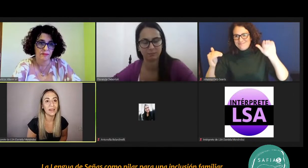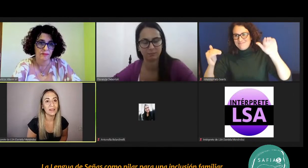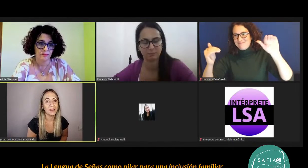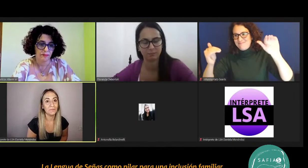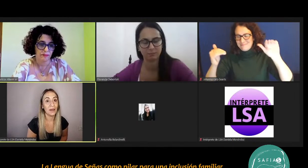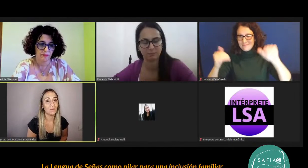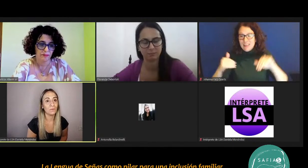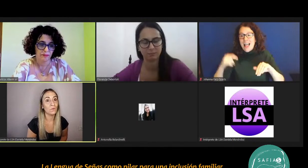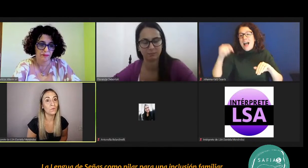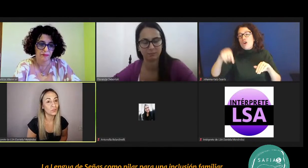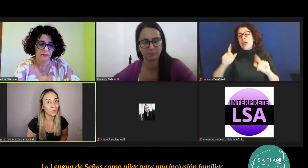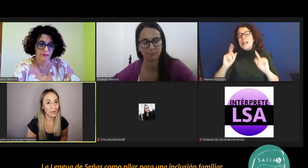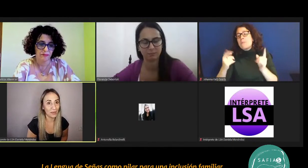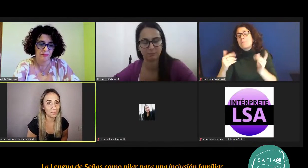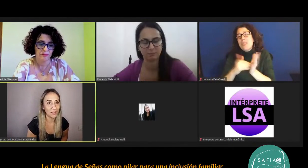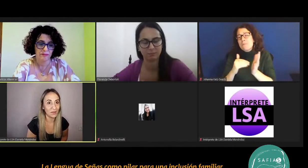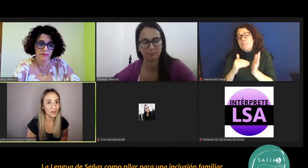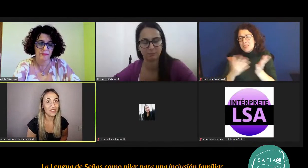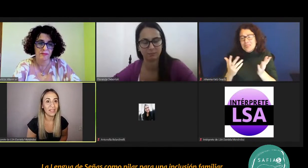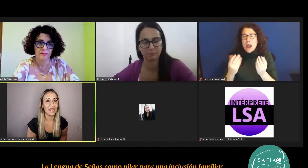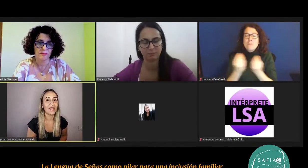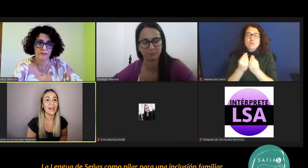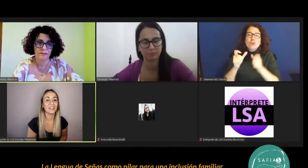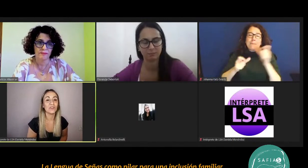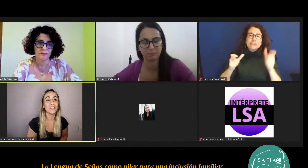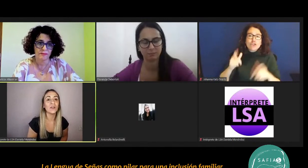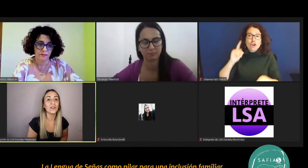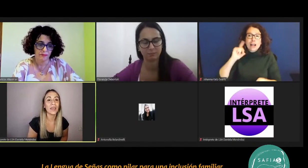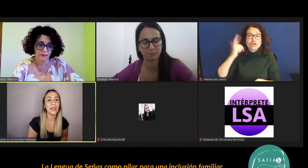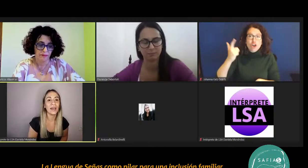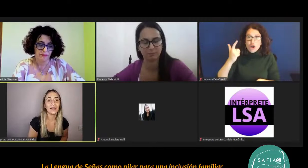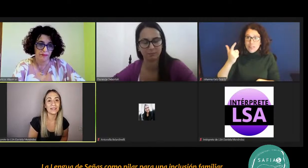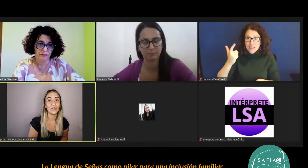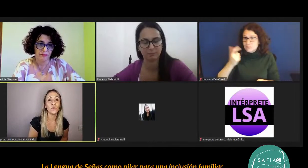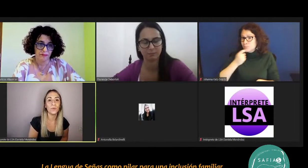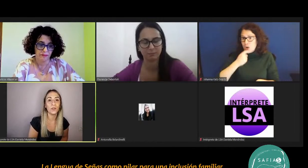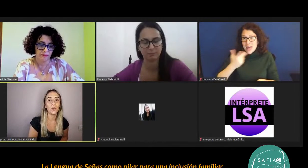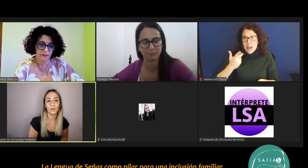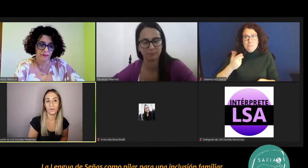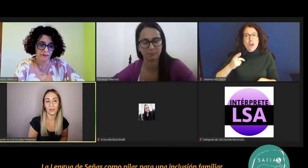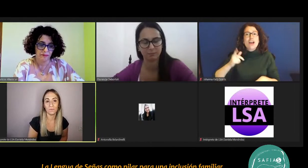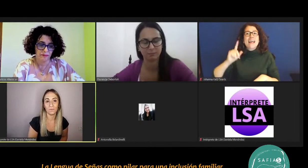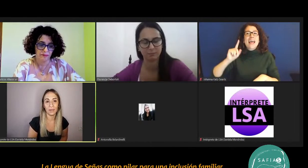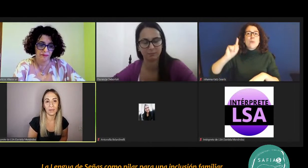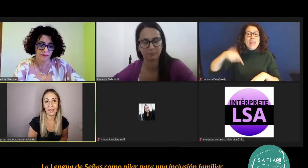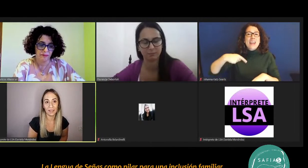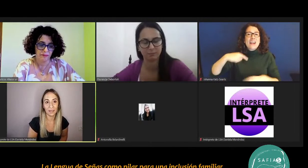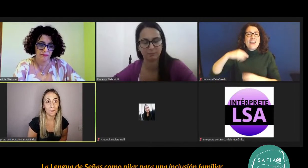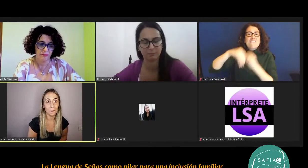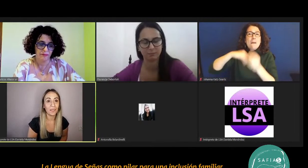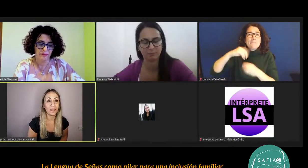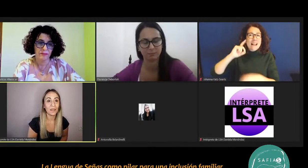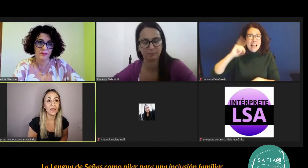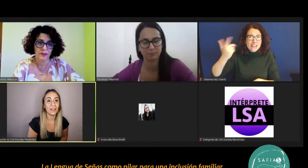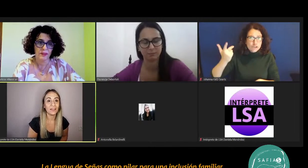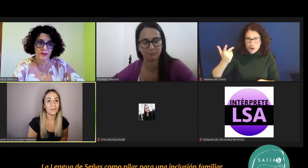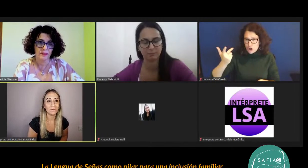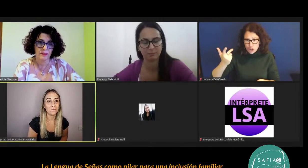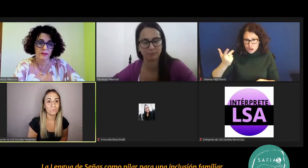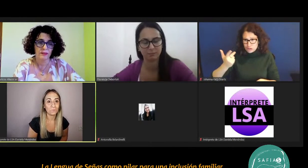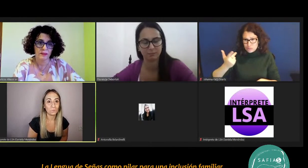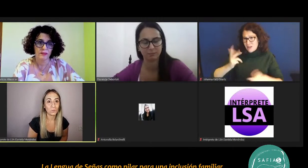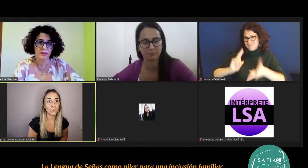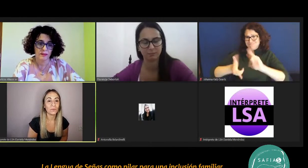temprana van mucho más rápido que aquellos niños que han accedido, pero más tarde.